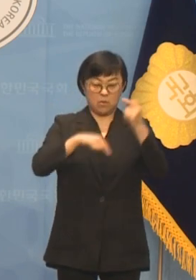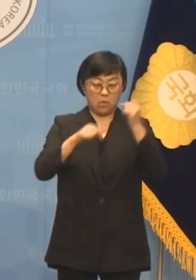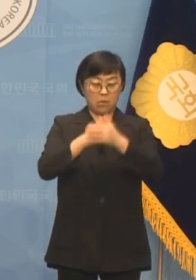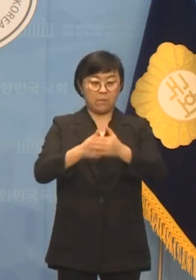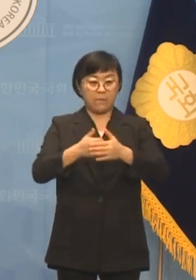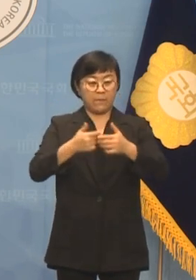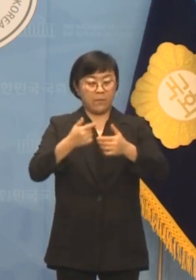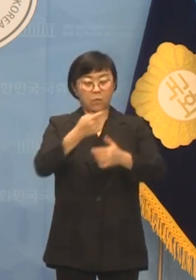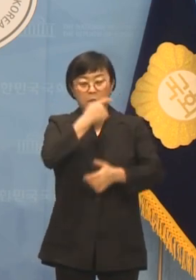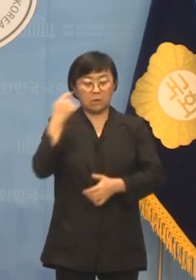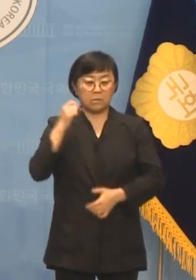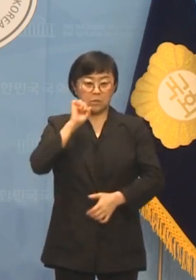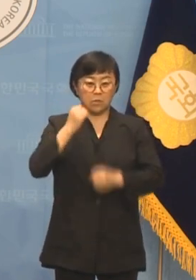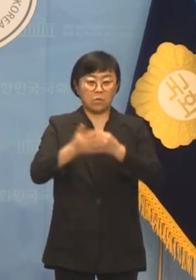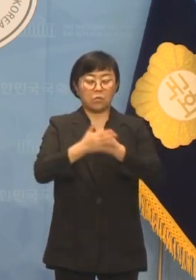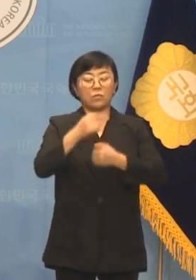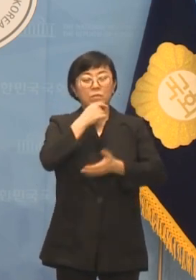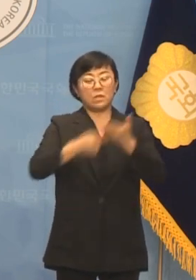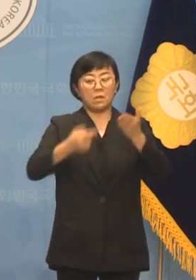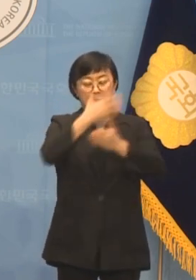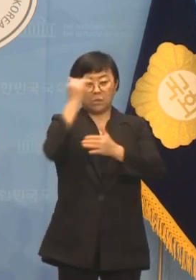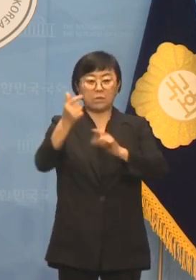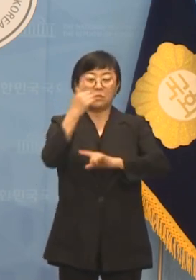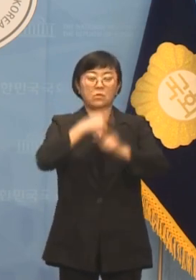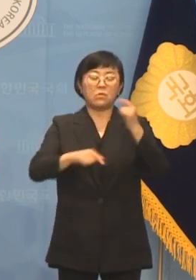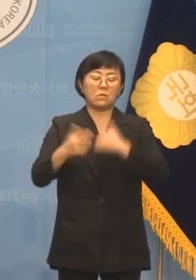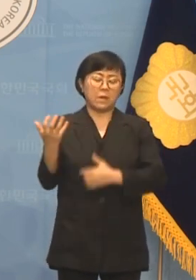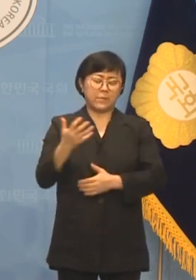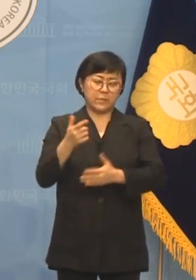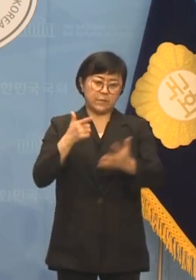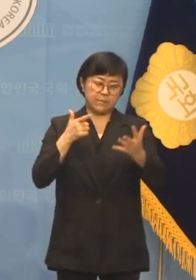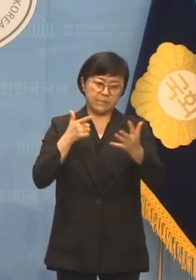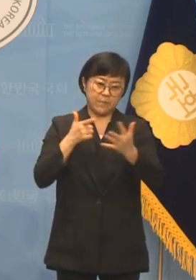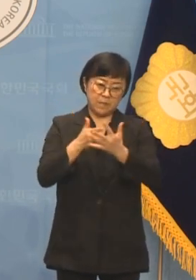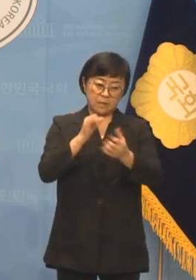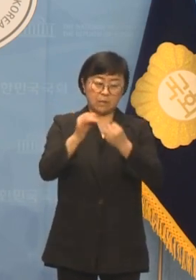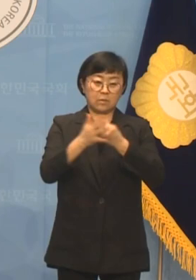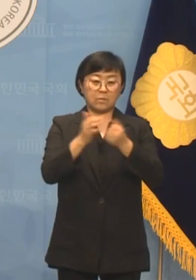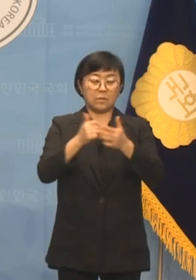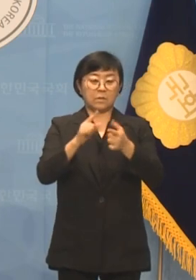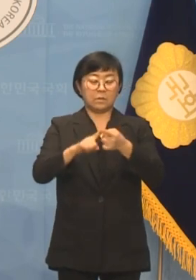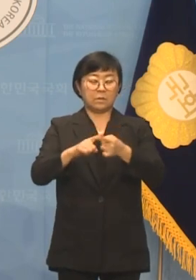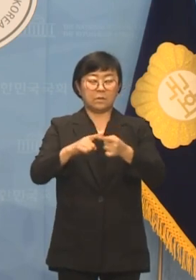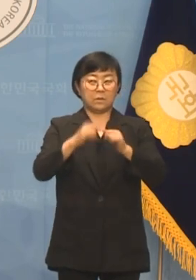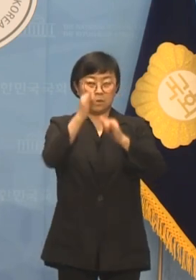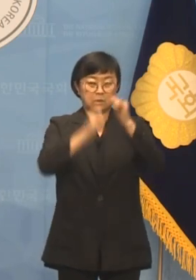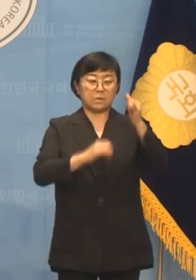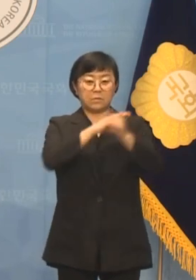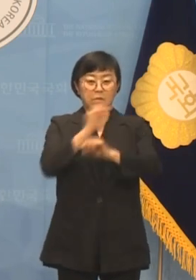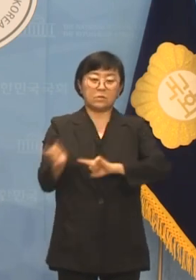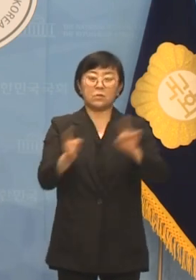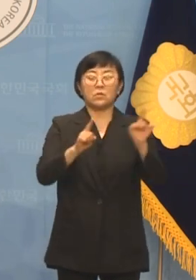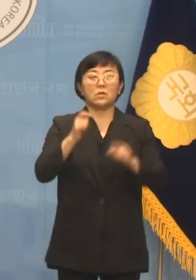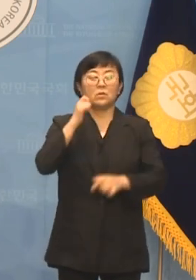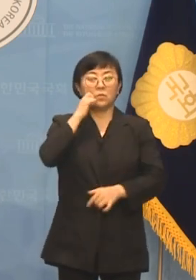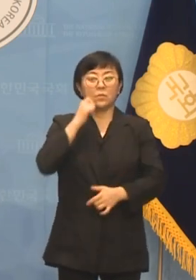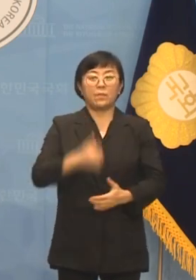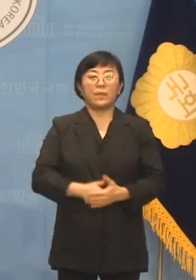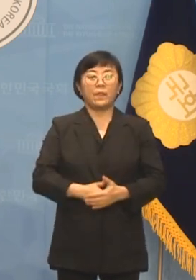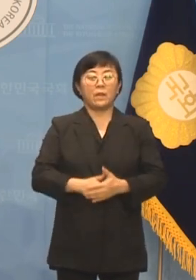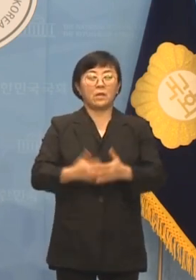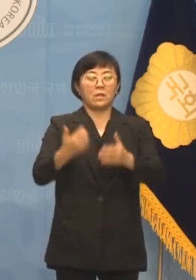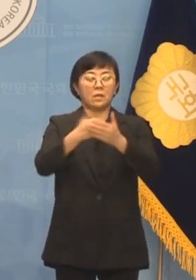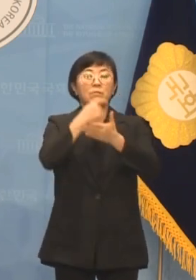어렵고 피해 할머니들에게 또 한 번 비수를 꽂게 되어 역사 정의를 바로 세우기 어렵습니다.